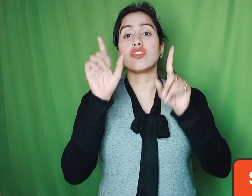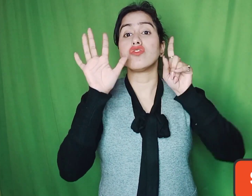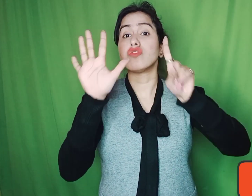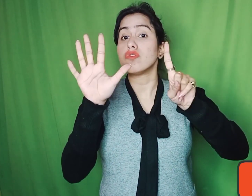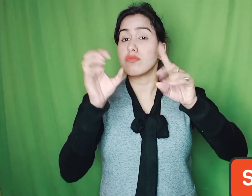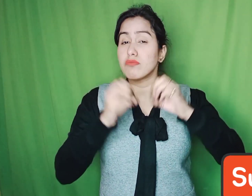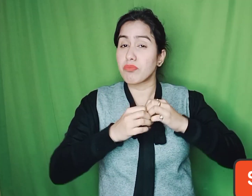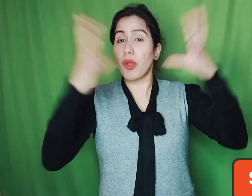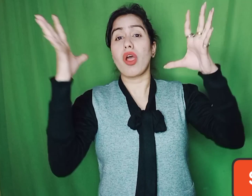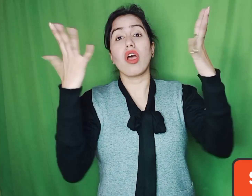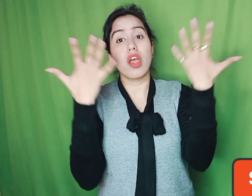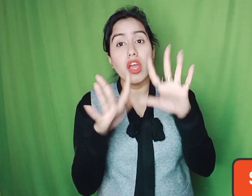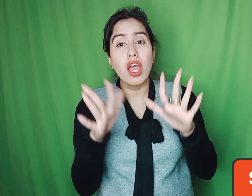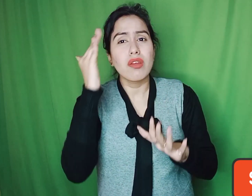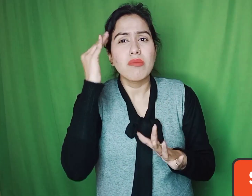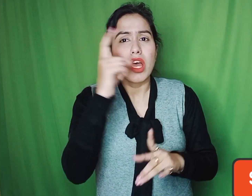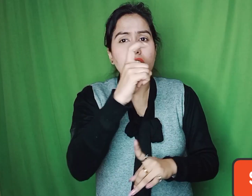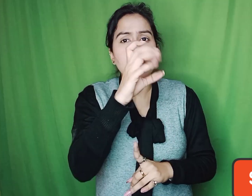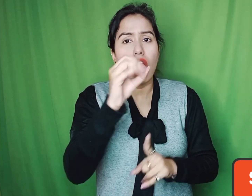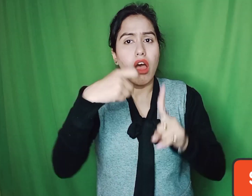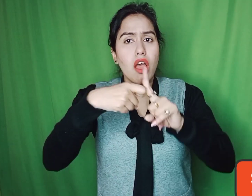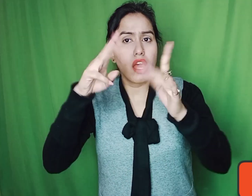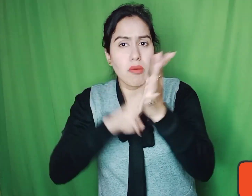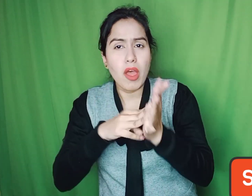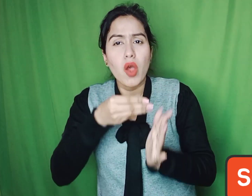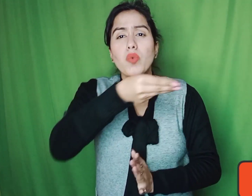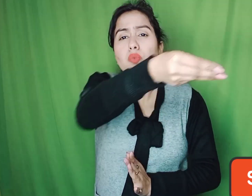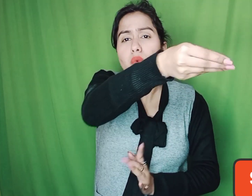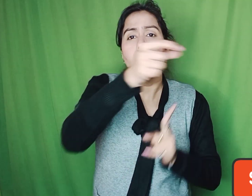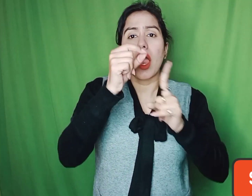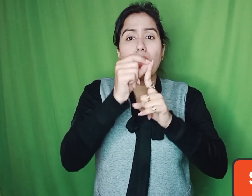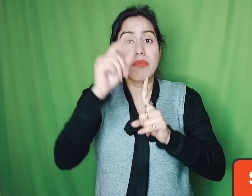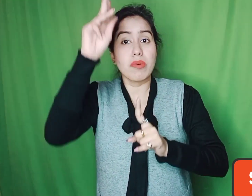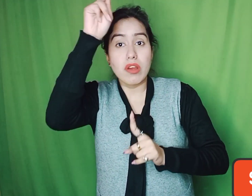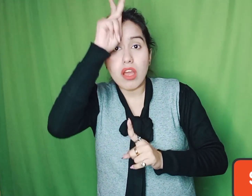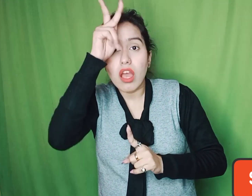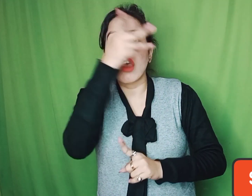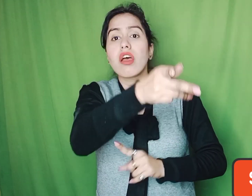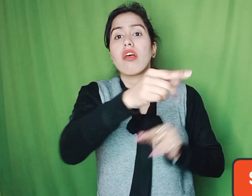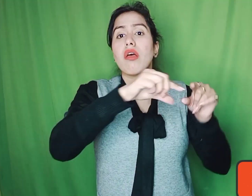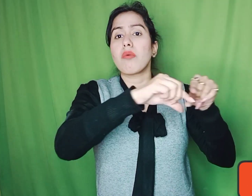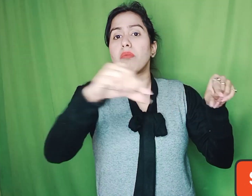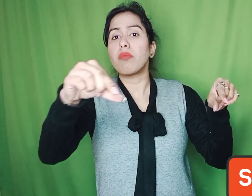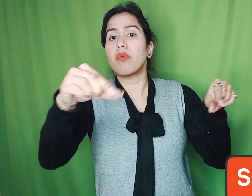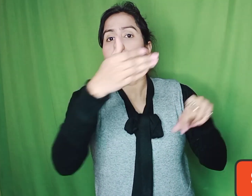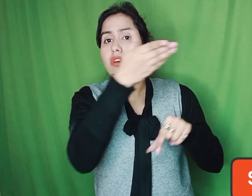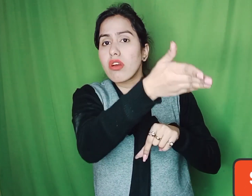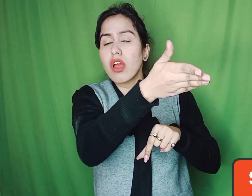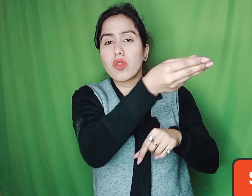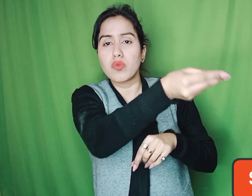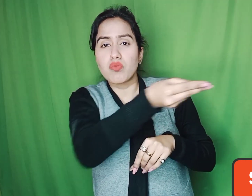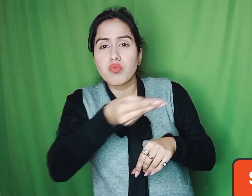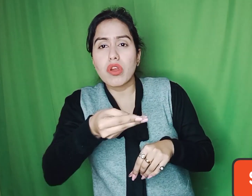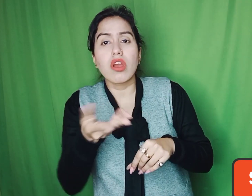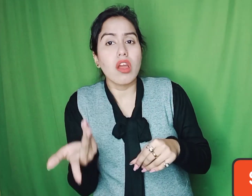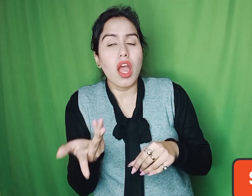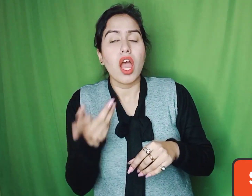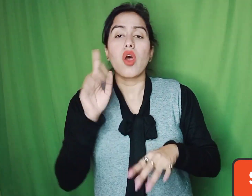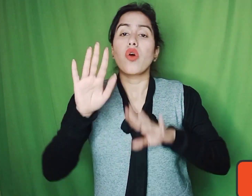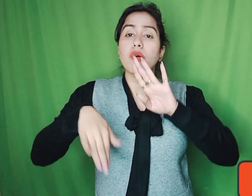से 70 किलोमीटर दूर पाकिस्तान का बॉर्डर है जो कि बिल्कुल ही सेफ नहीं है, ना नॉर्मल हम लोगों के लिए ना हमारे देश के